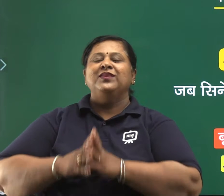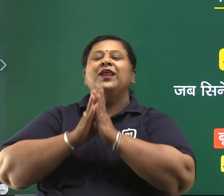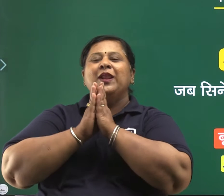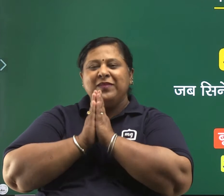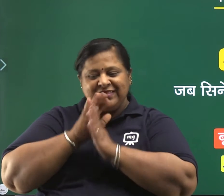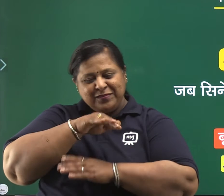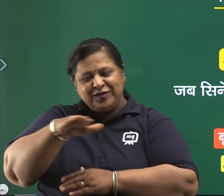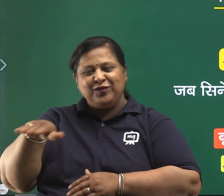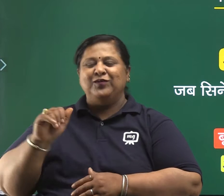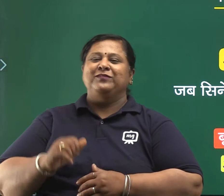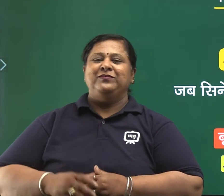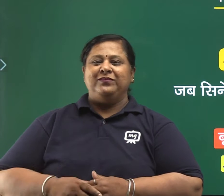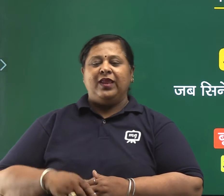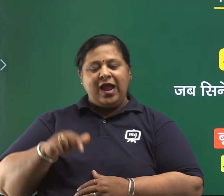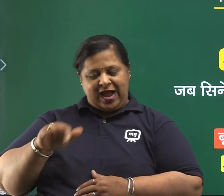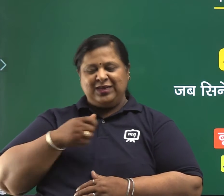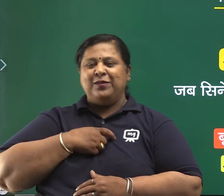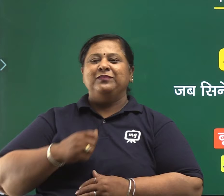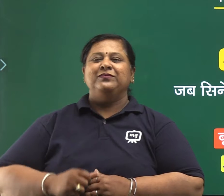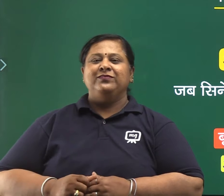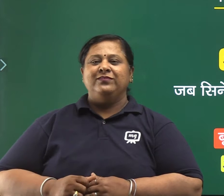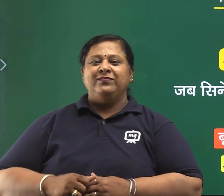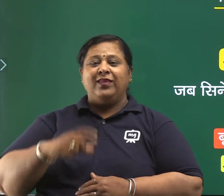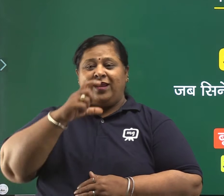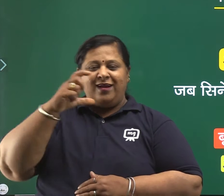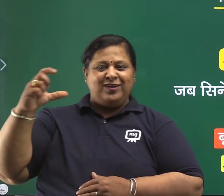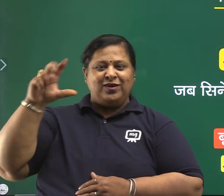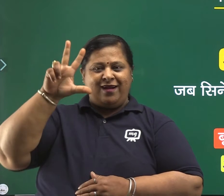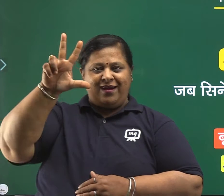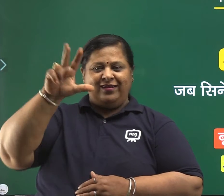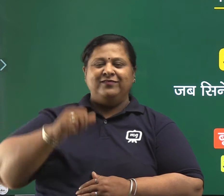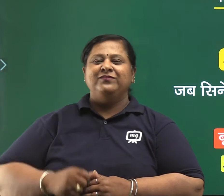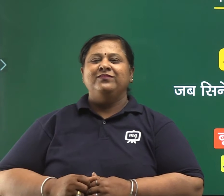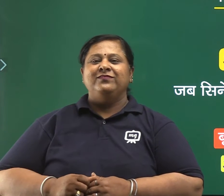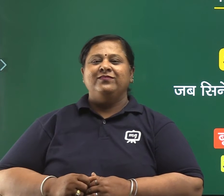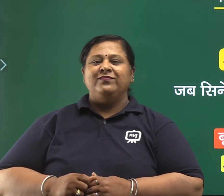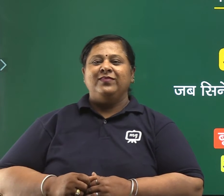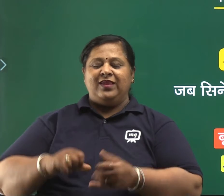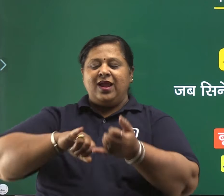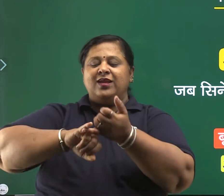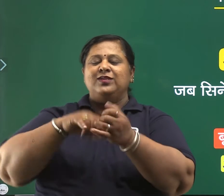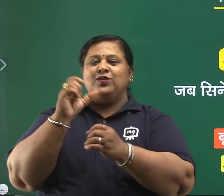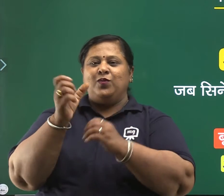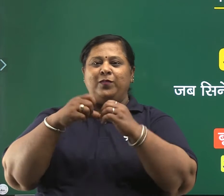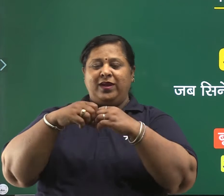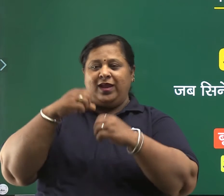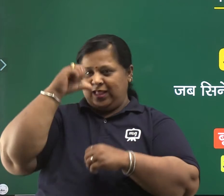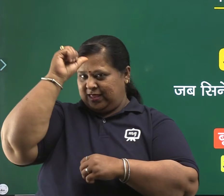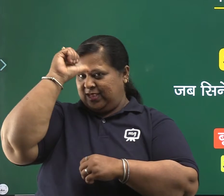नमस्ते बच्चों। आज हम कक्षा 8 विषय हिंदी